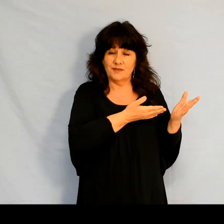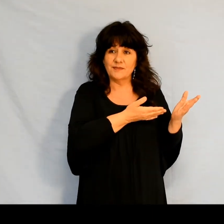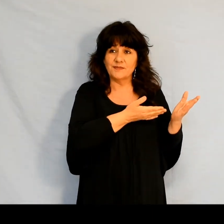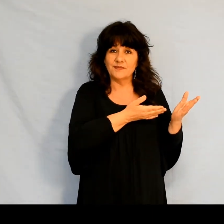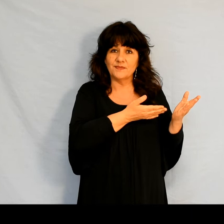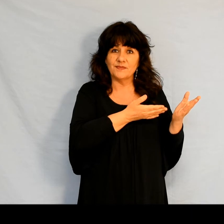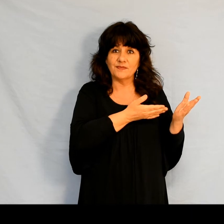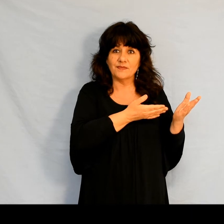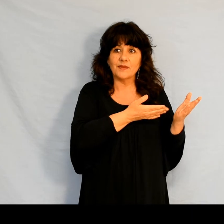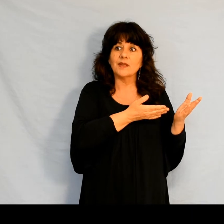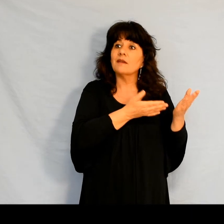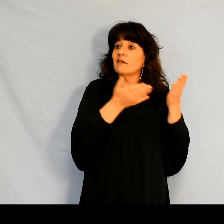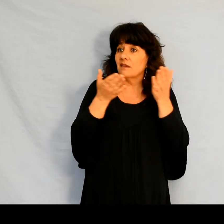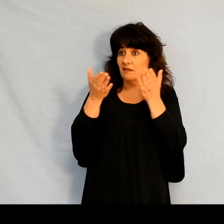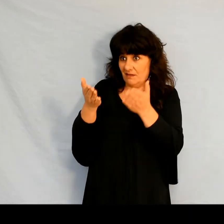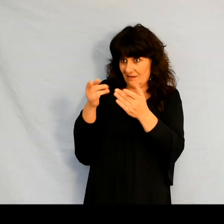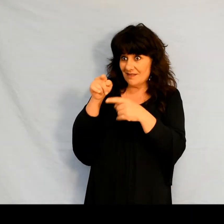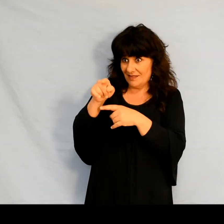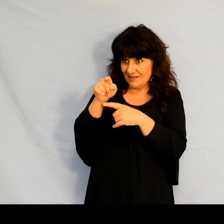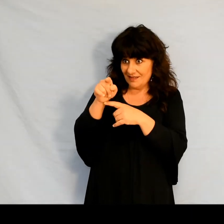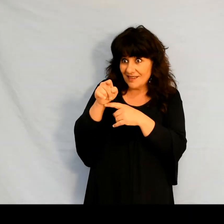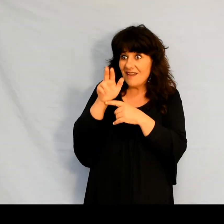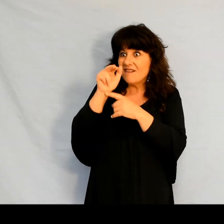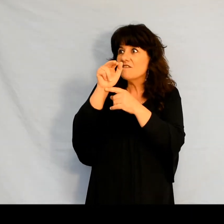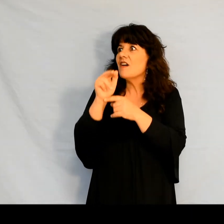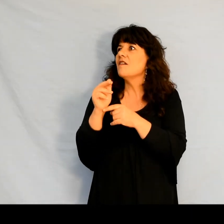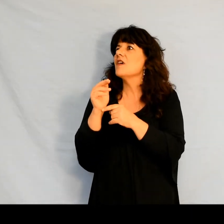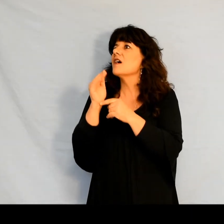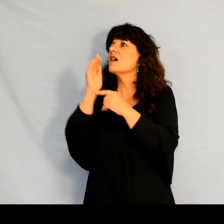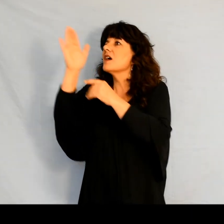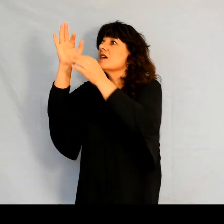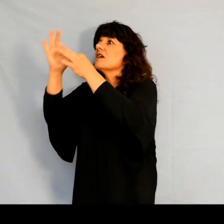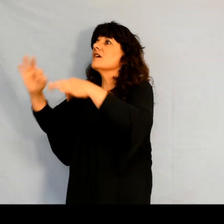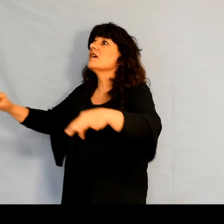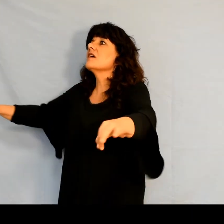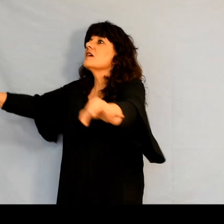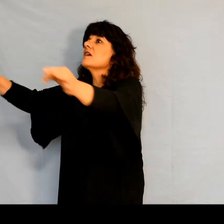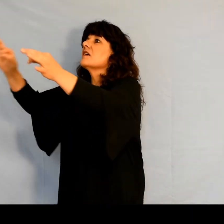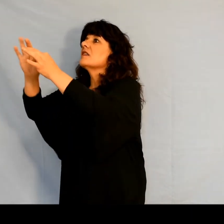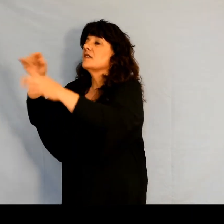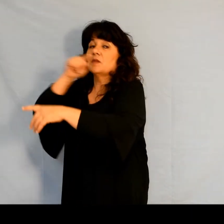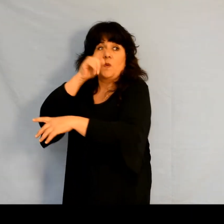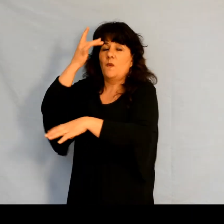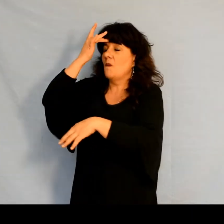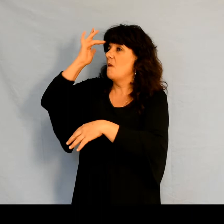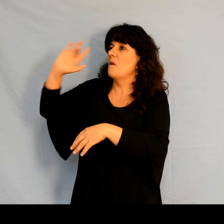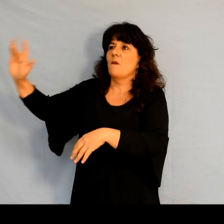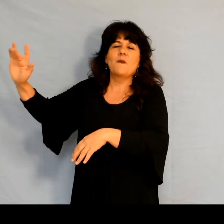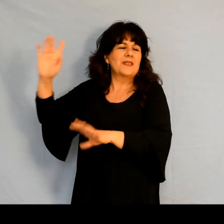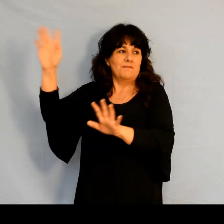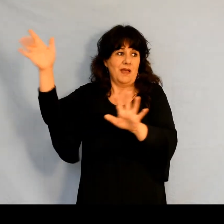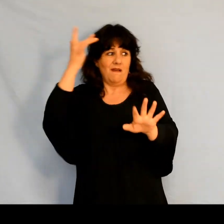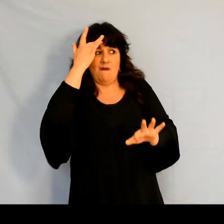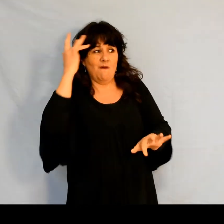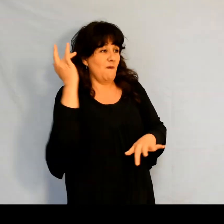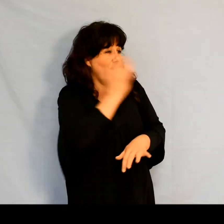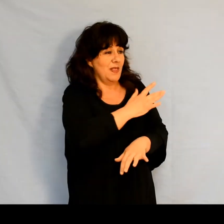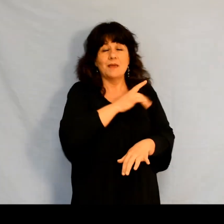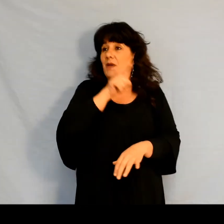Toi, tu appelleras une nation inconnue de toi. Une nation qui ne te connaît pas accourra vers toi à